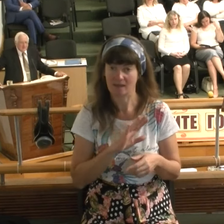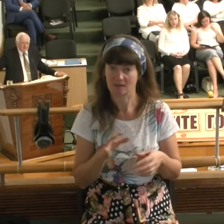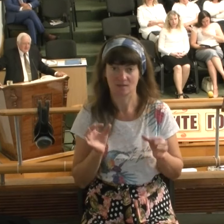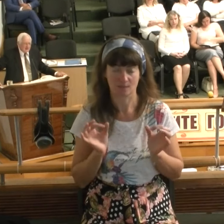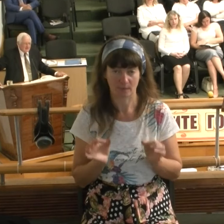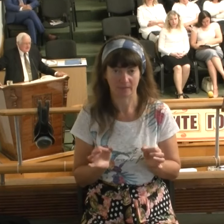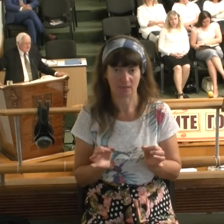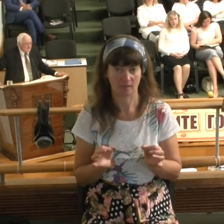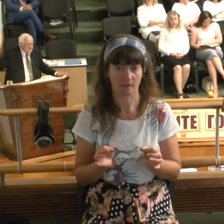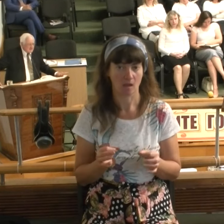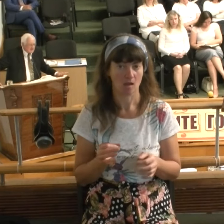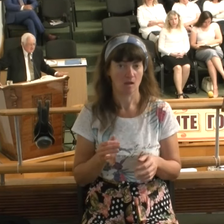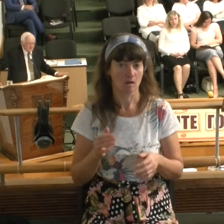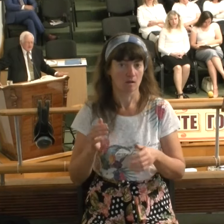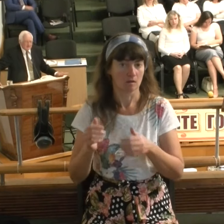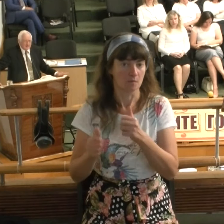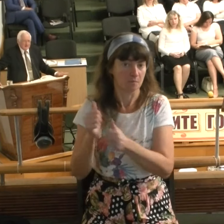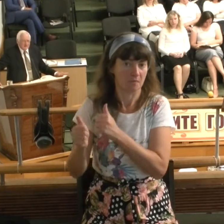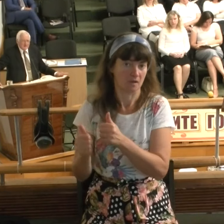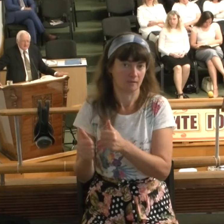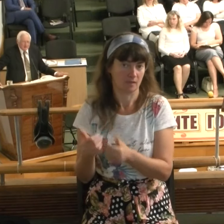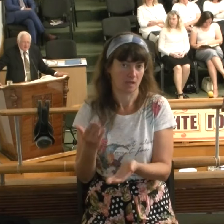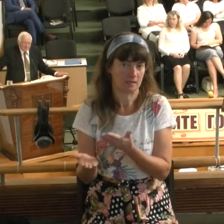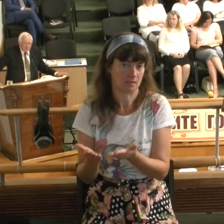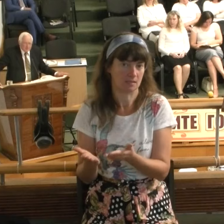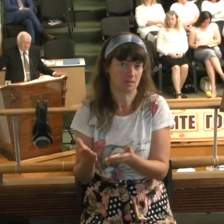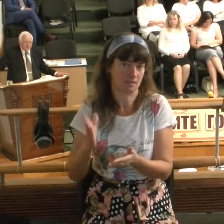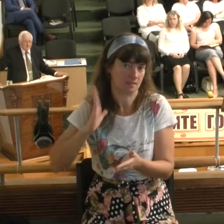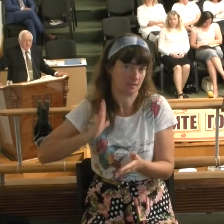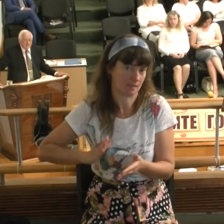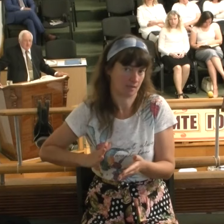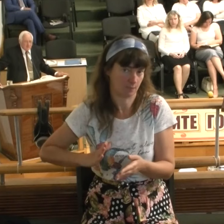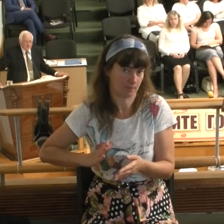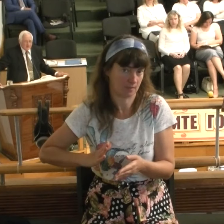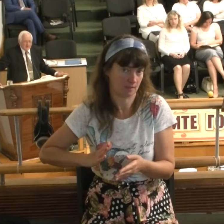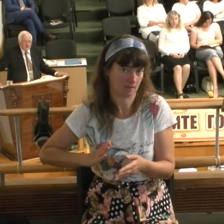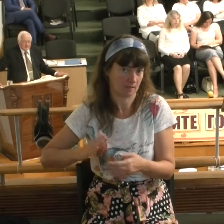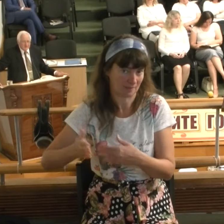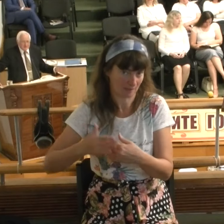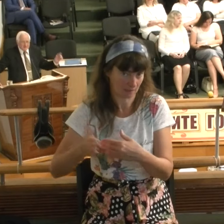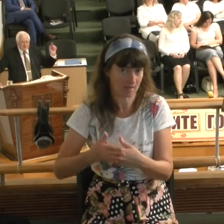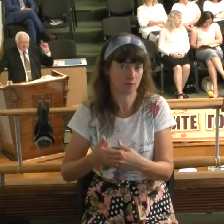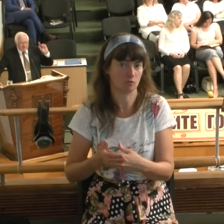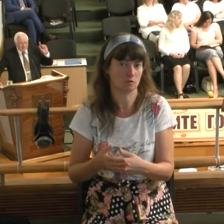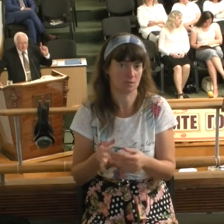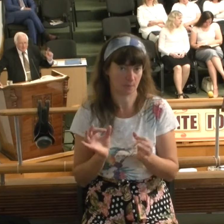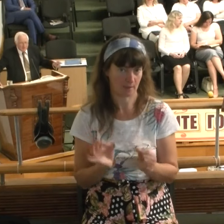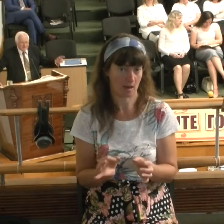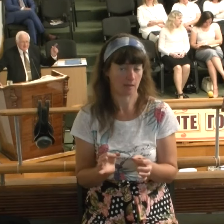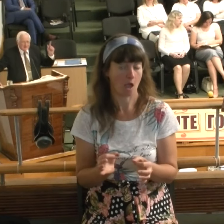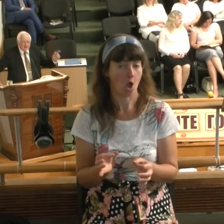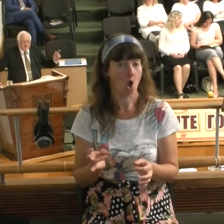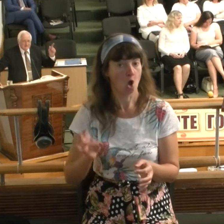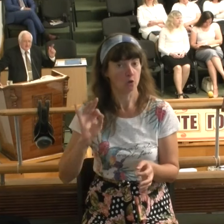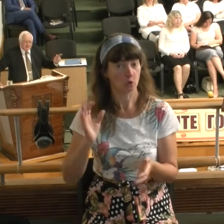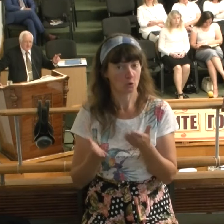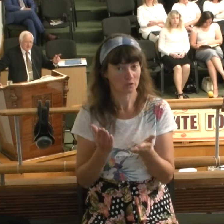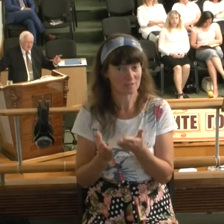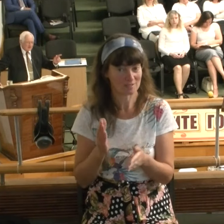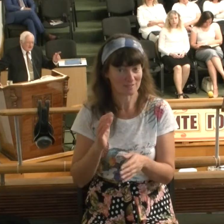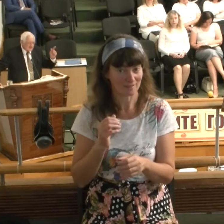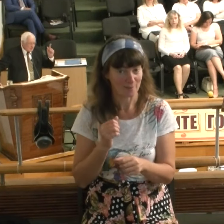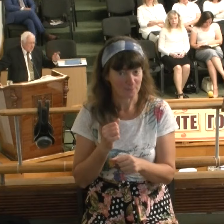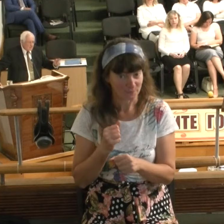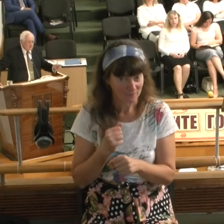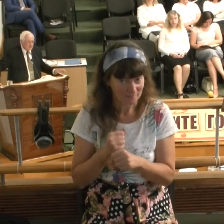за похвала, если вы терпите, когда вас бьют за проступки, но если делая добро и страдая